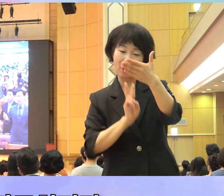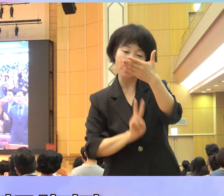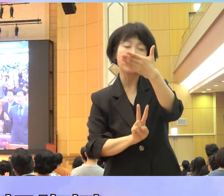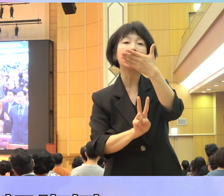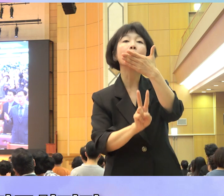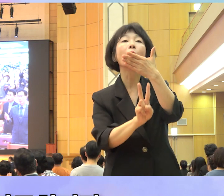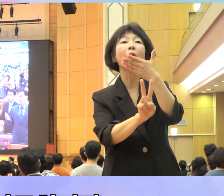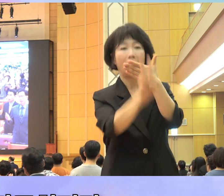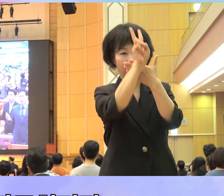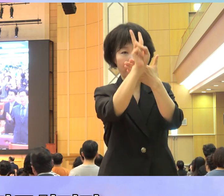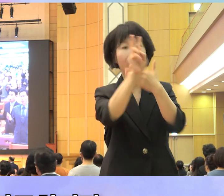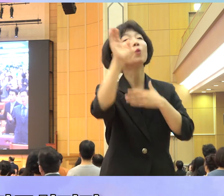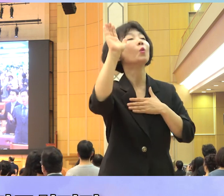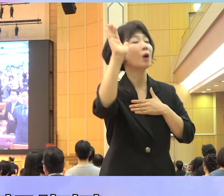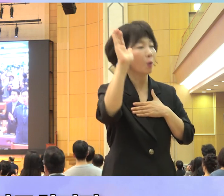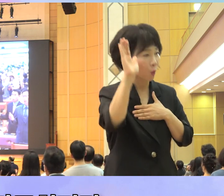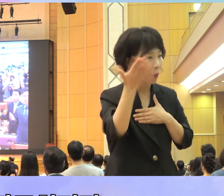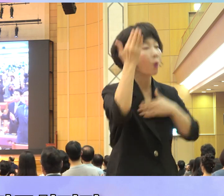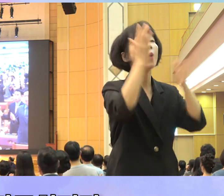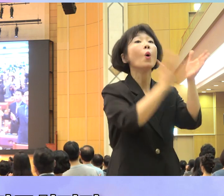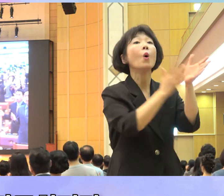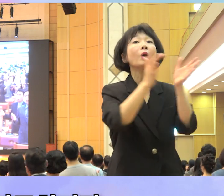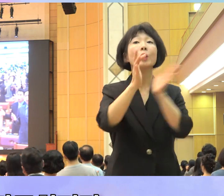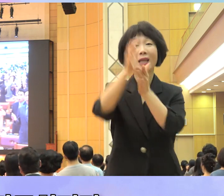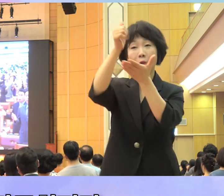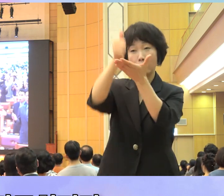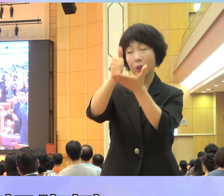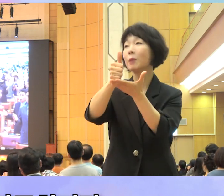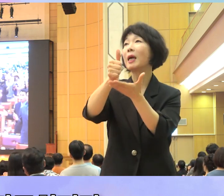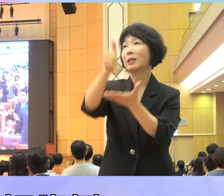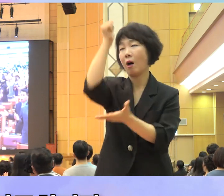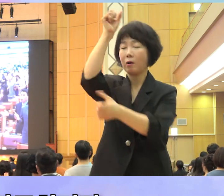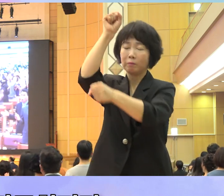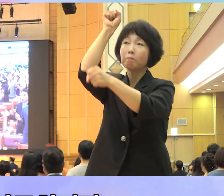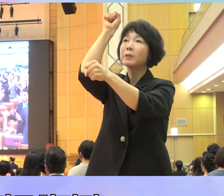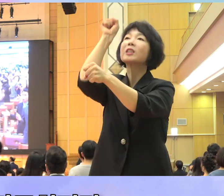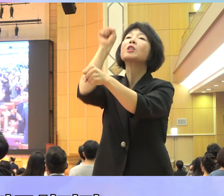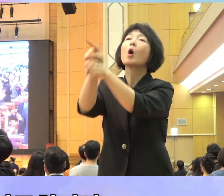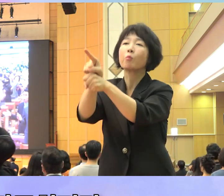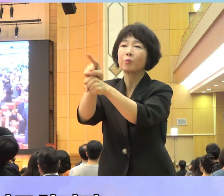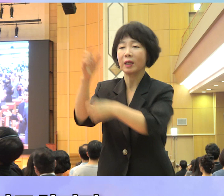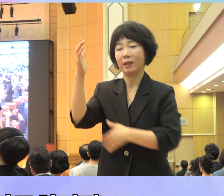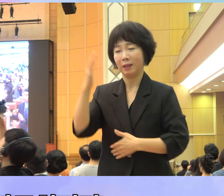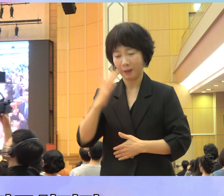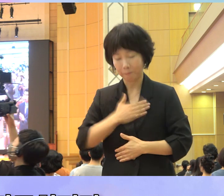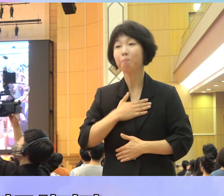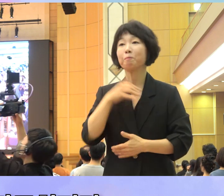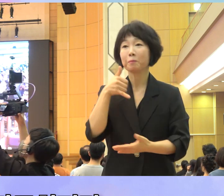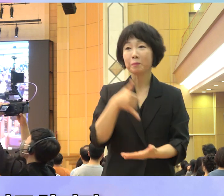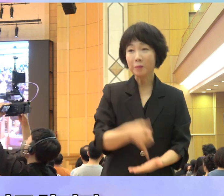나의 비전이 되고 예수님의 성품이